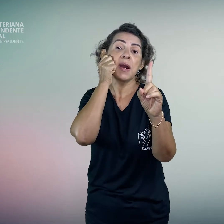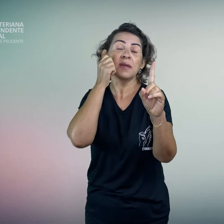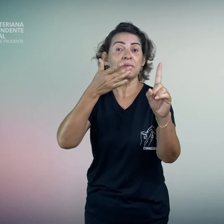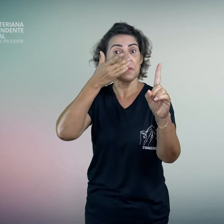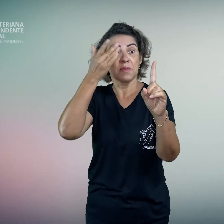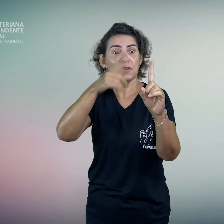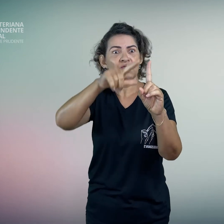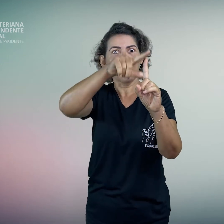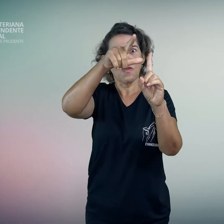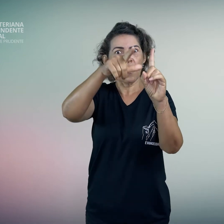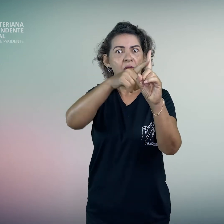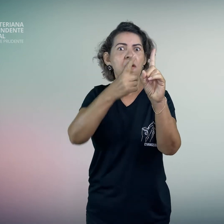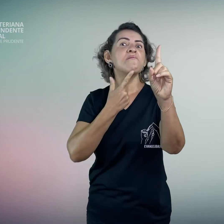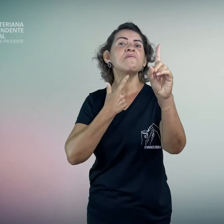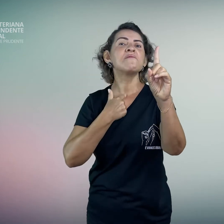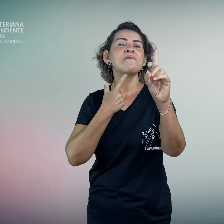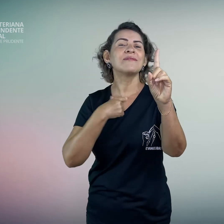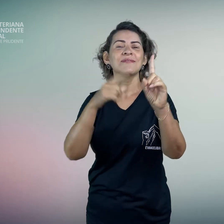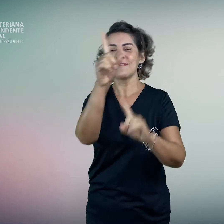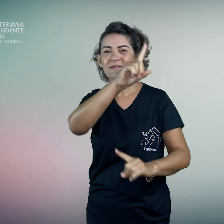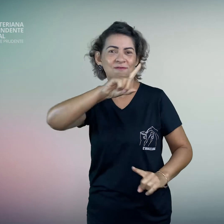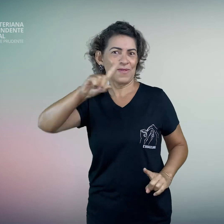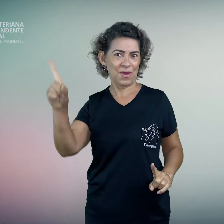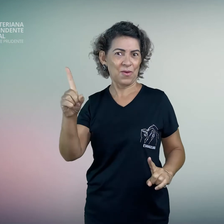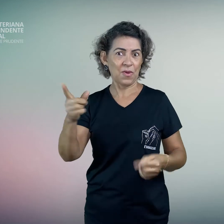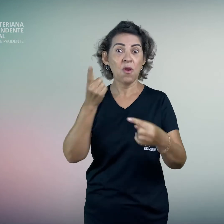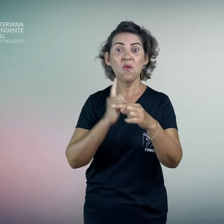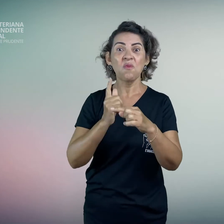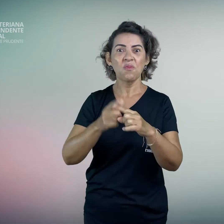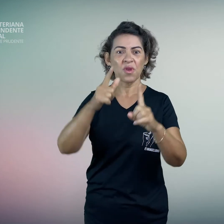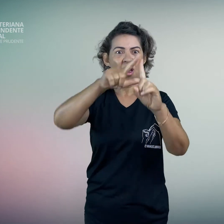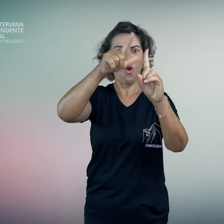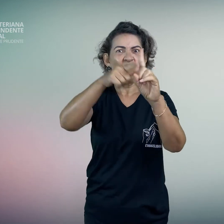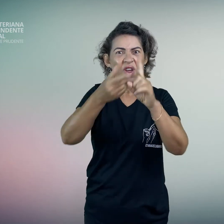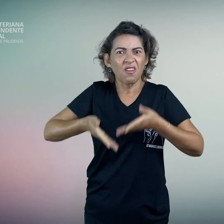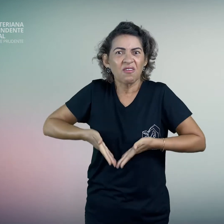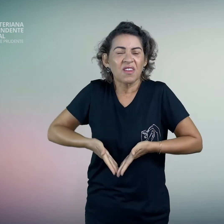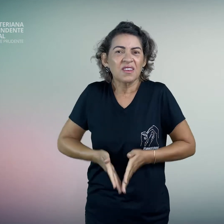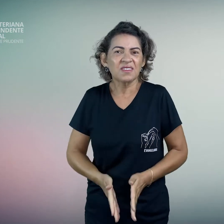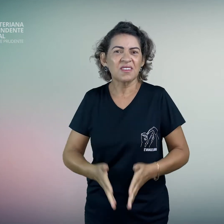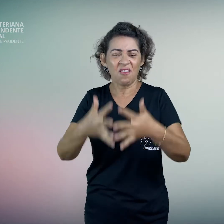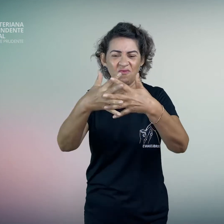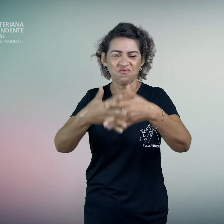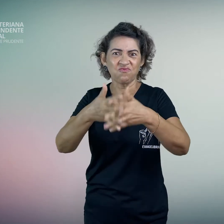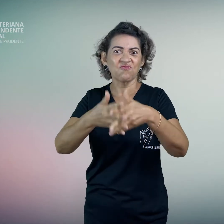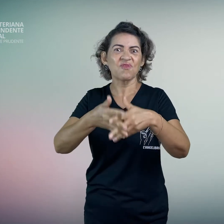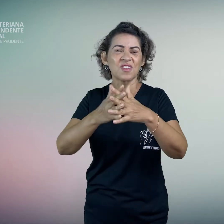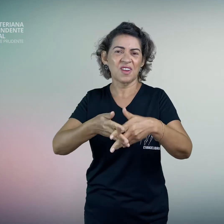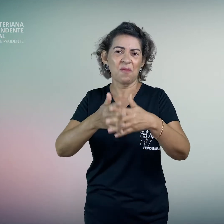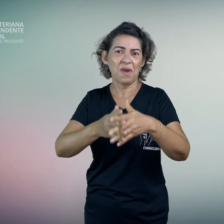mãe, o bebê atrapalharia seu trabalho. Para o pai, Jefté era a lembrança